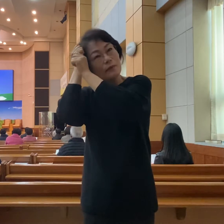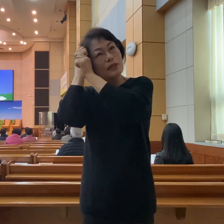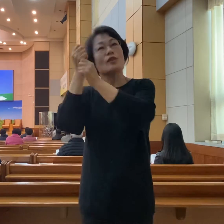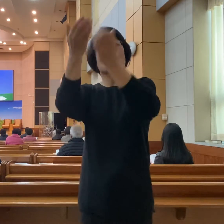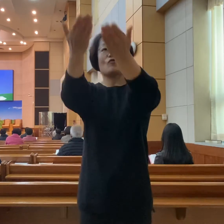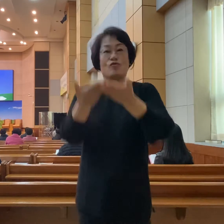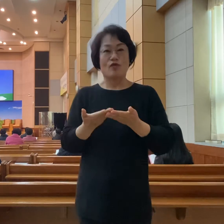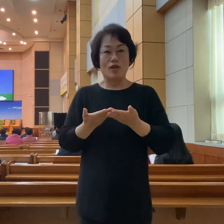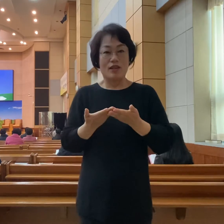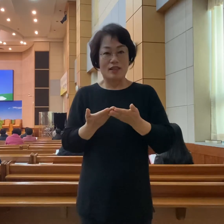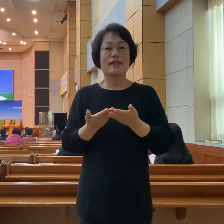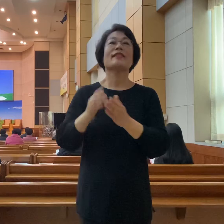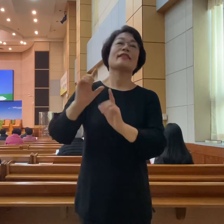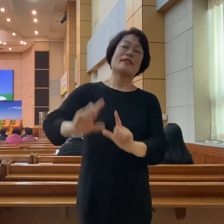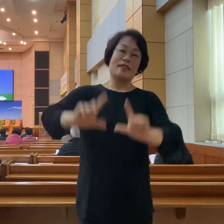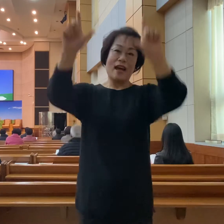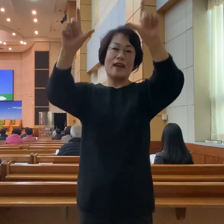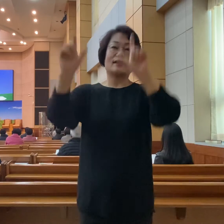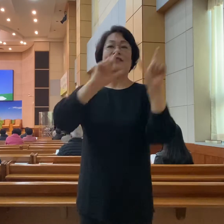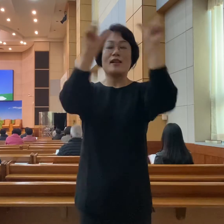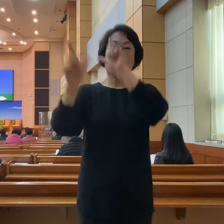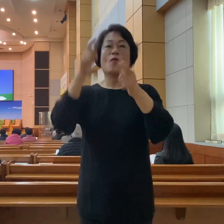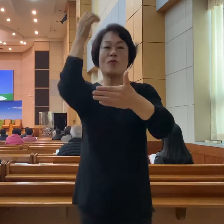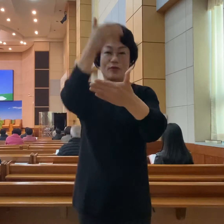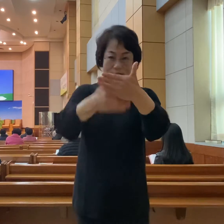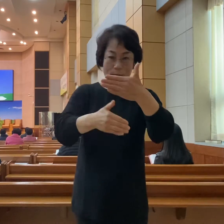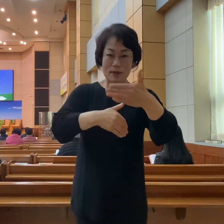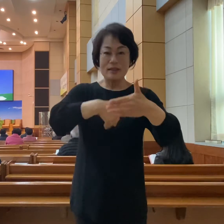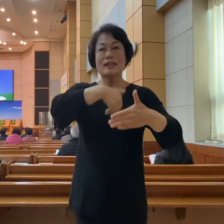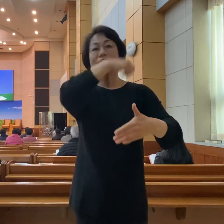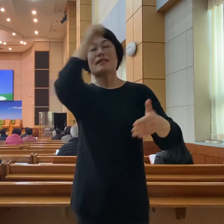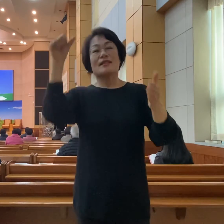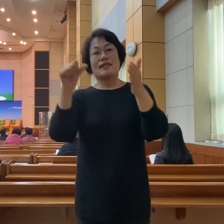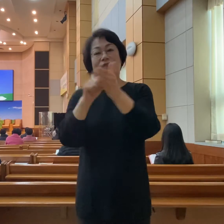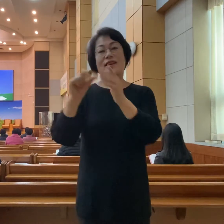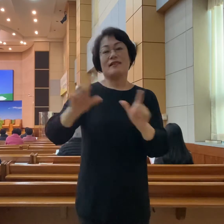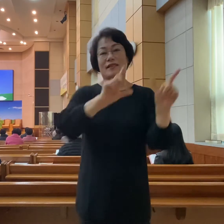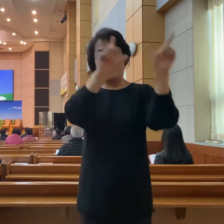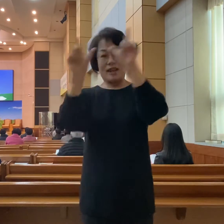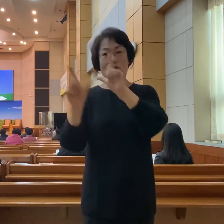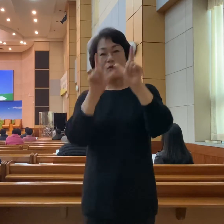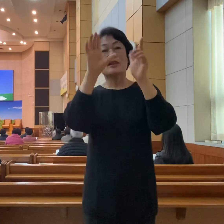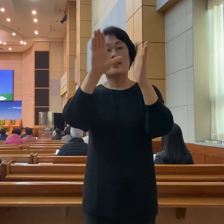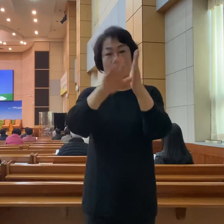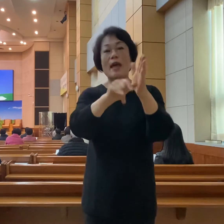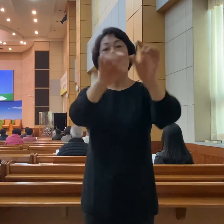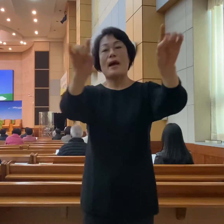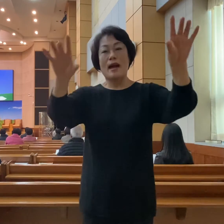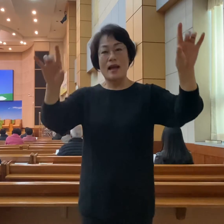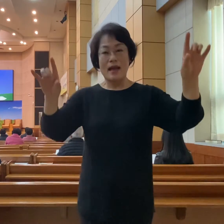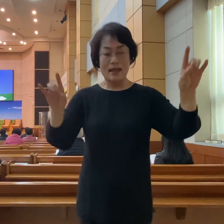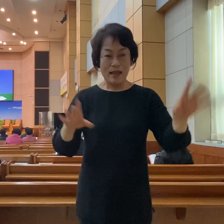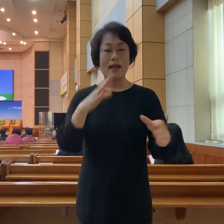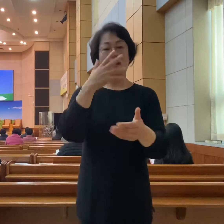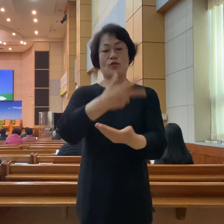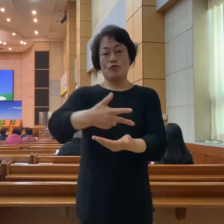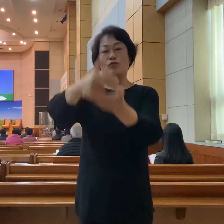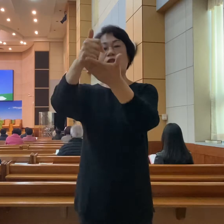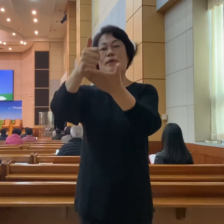주어진 한 날을 살고 남은 생애를 살고 그때마다 주여 불쌍히